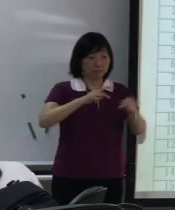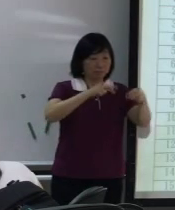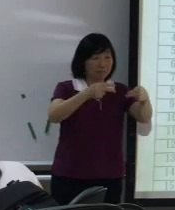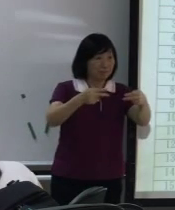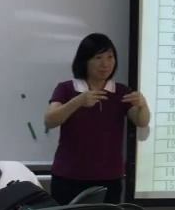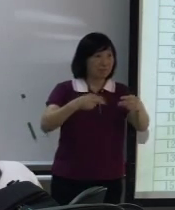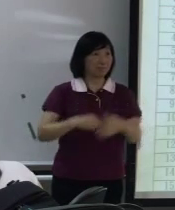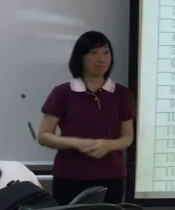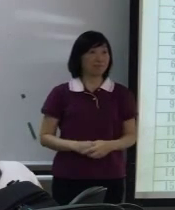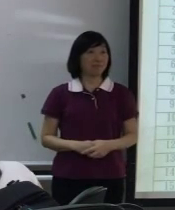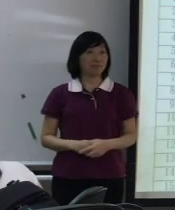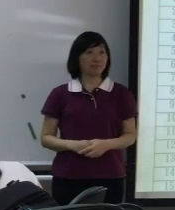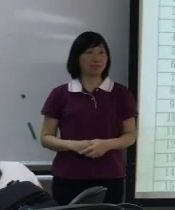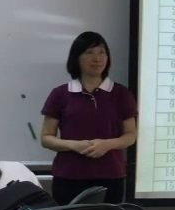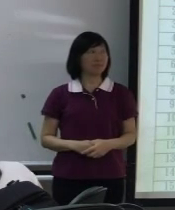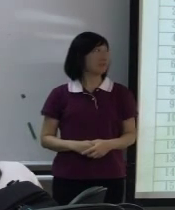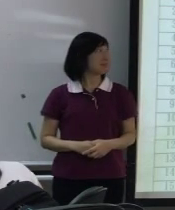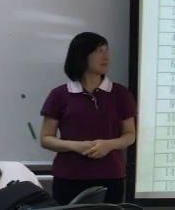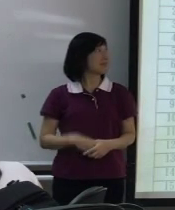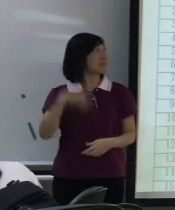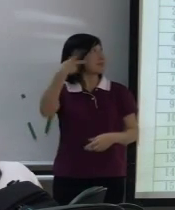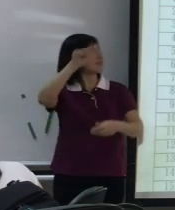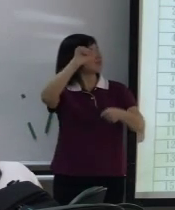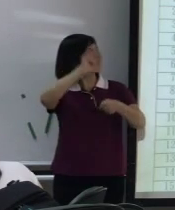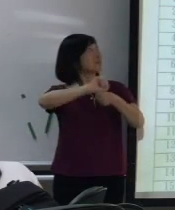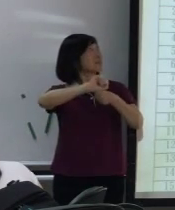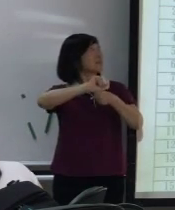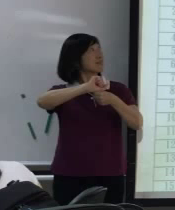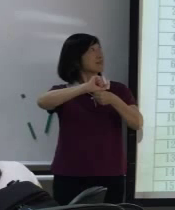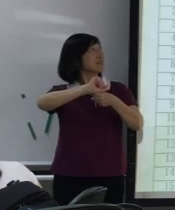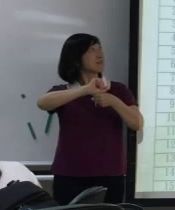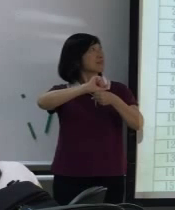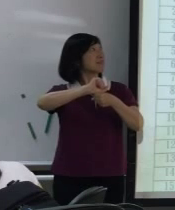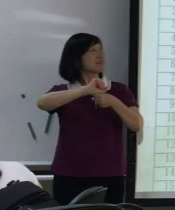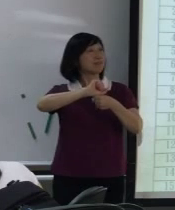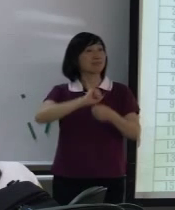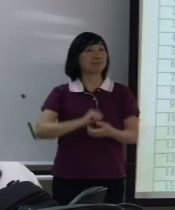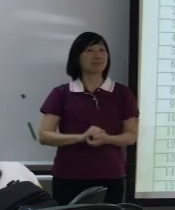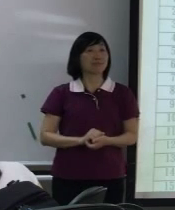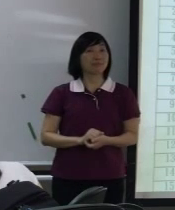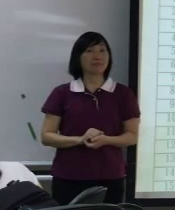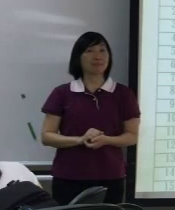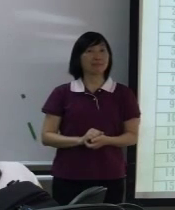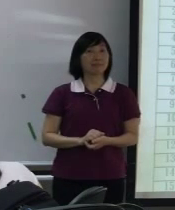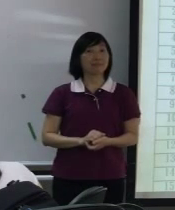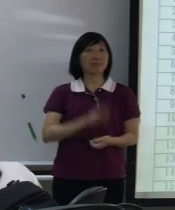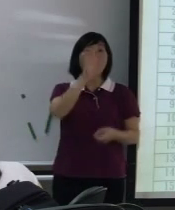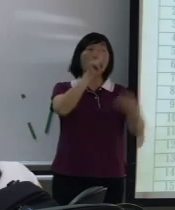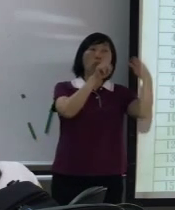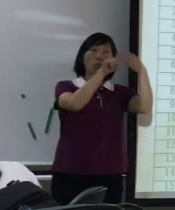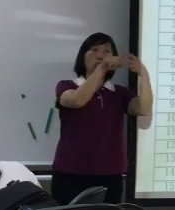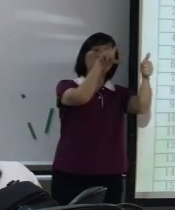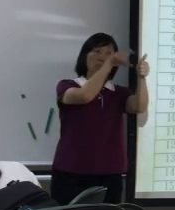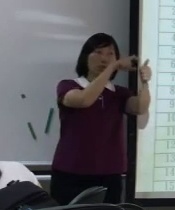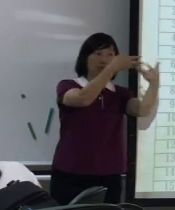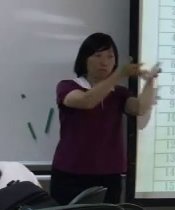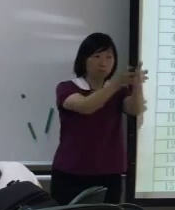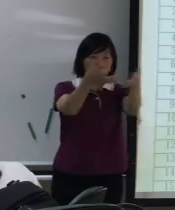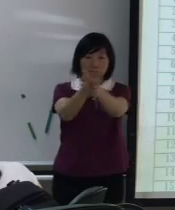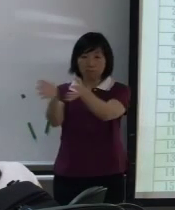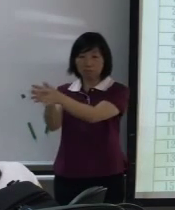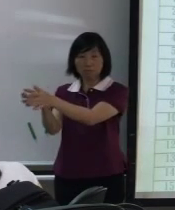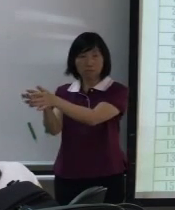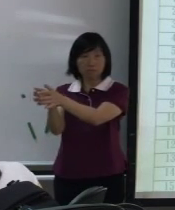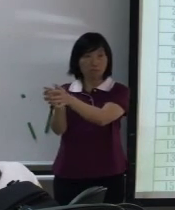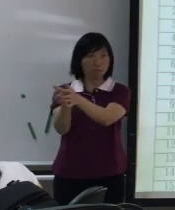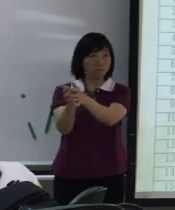词汇，我们还增加了一部分用主题去分类的